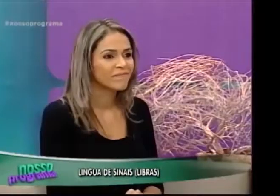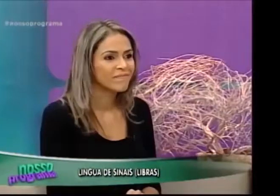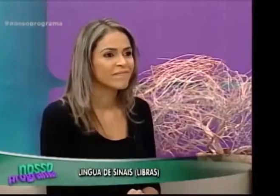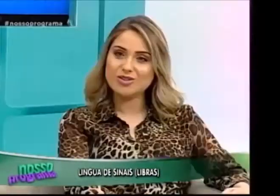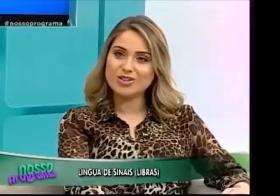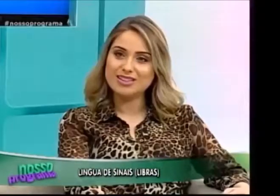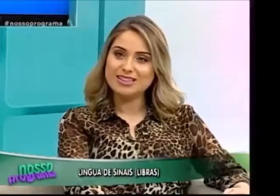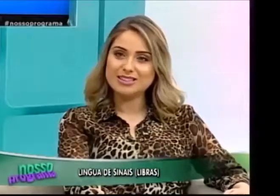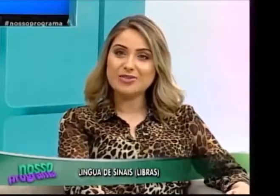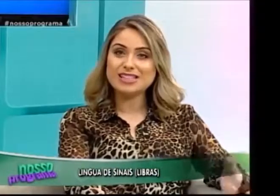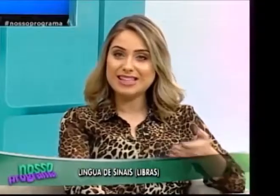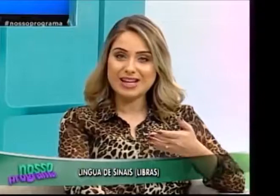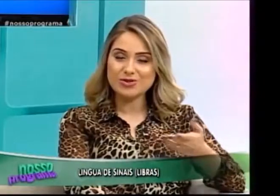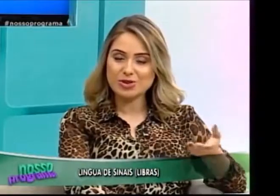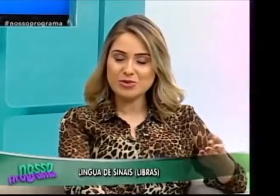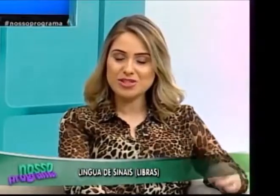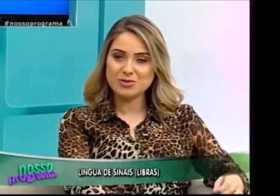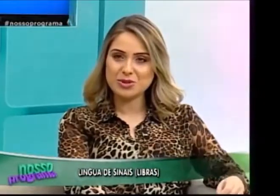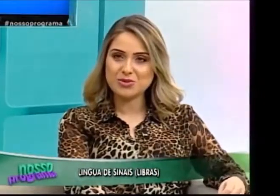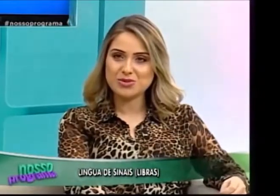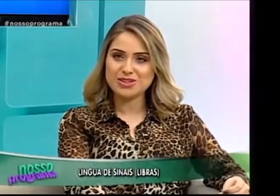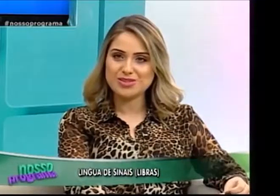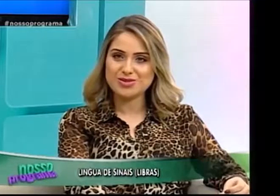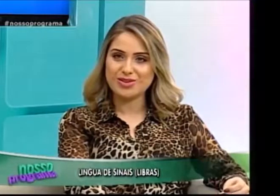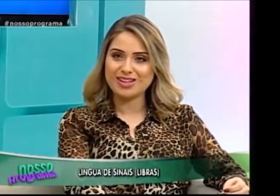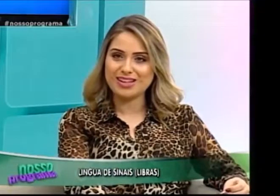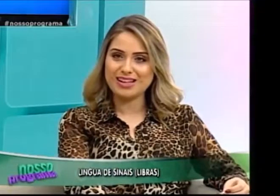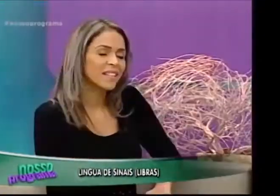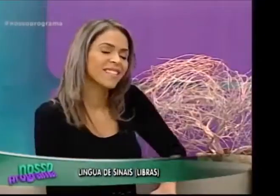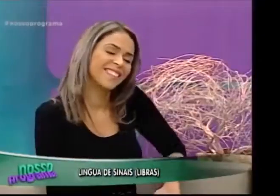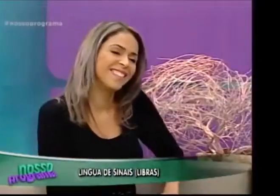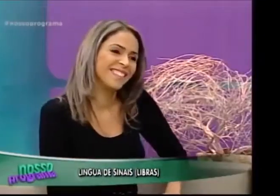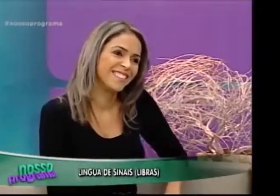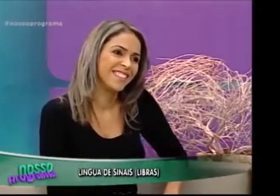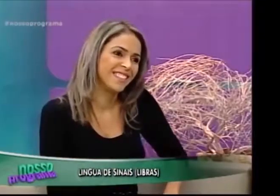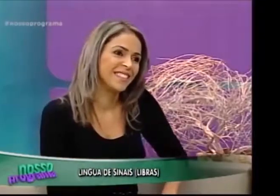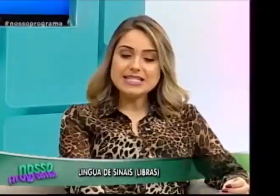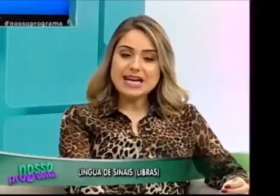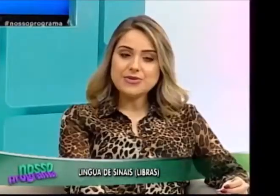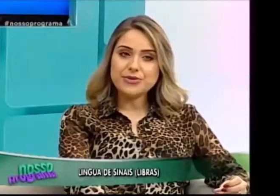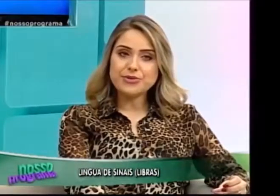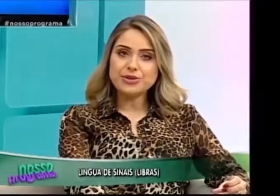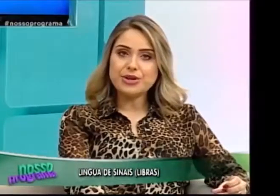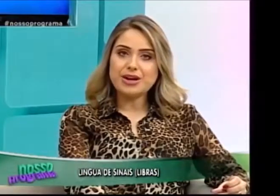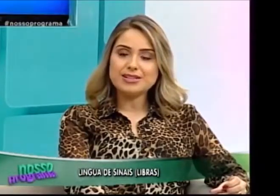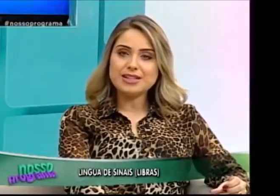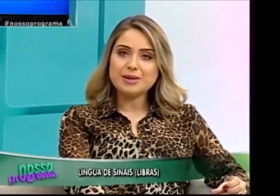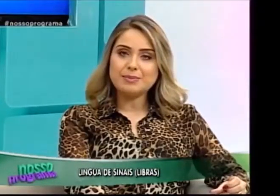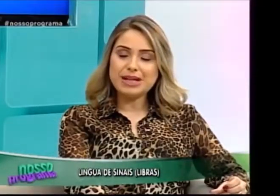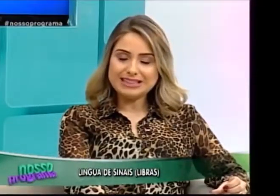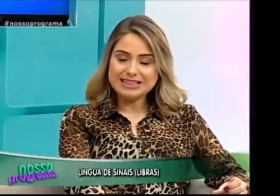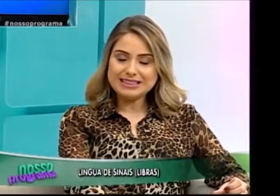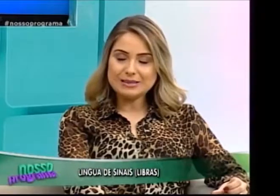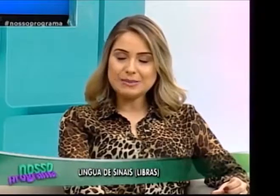se iniciou. Exatamente. Talvez até o seu irmão sendo um precursor dessa história, Talvez. né? E aí eu fico curiosa para entender